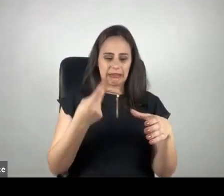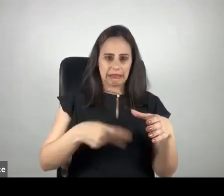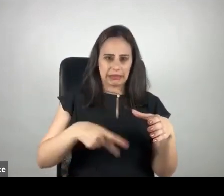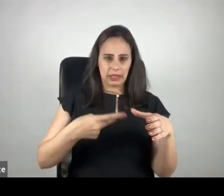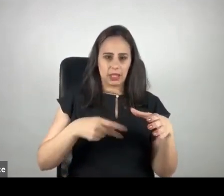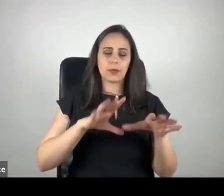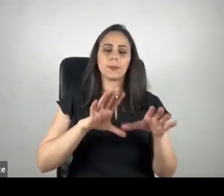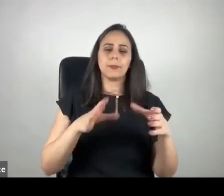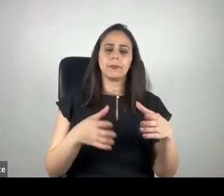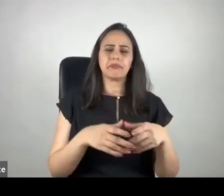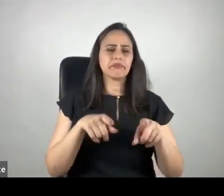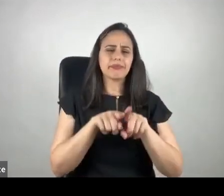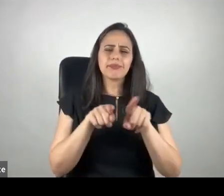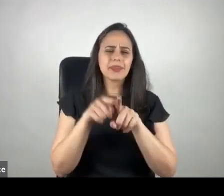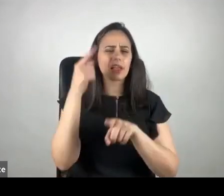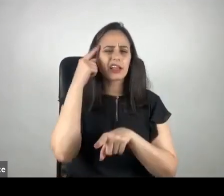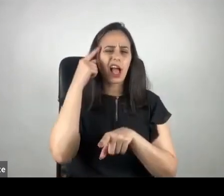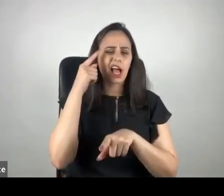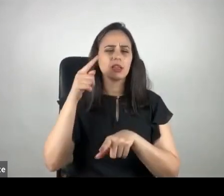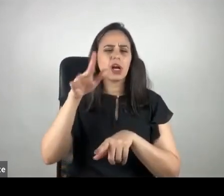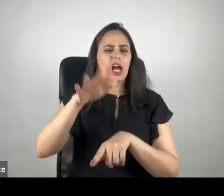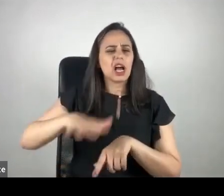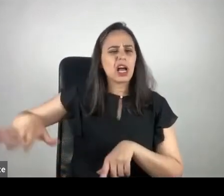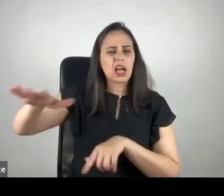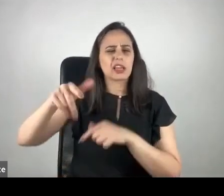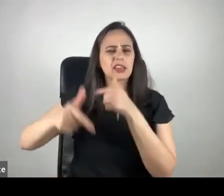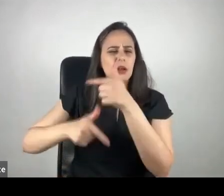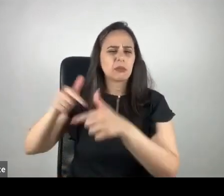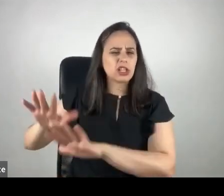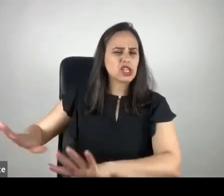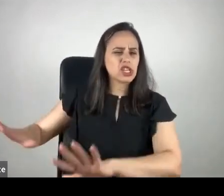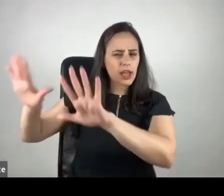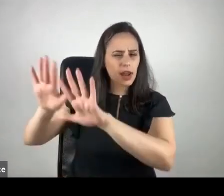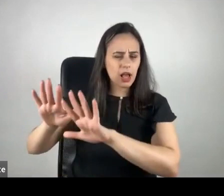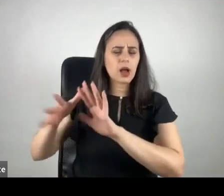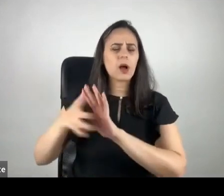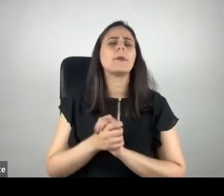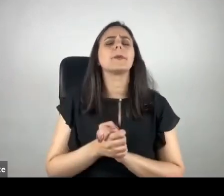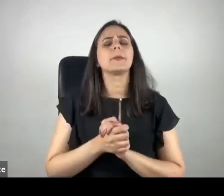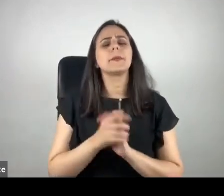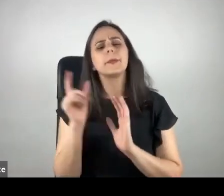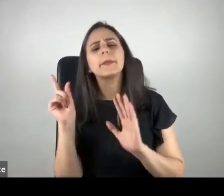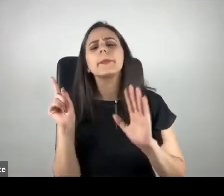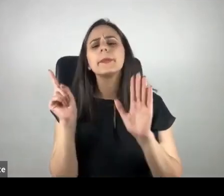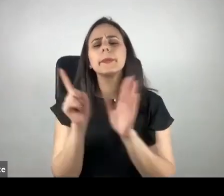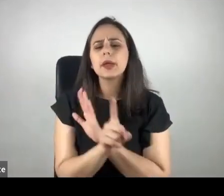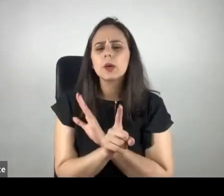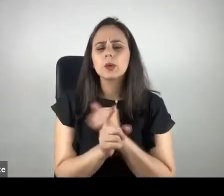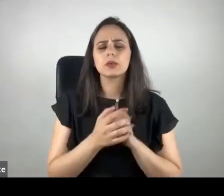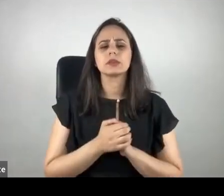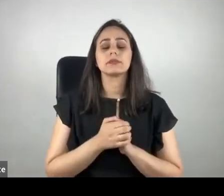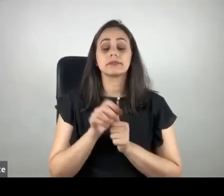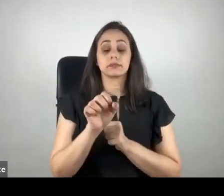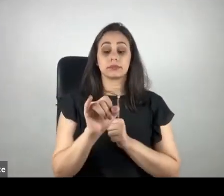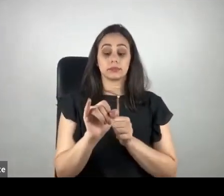pensando no mercado no geral, pensando em tudo, o quanto que a falta de